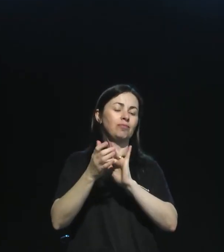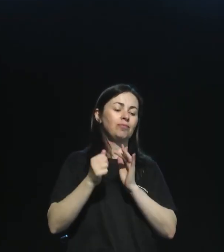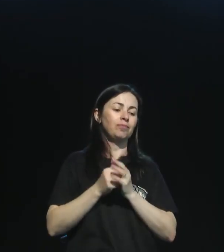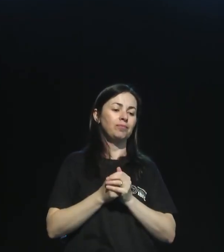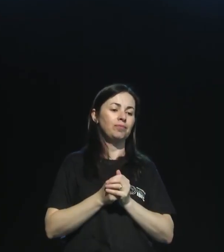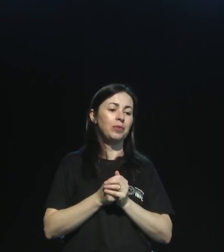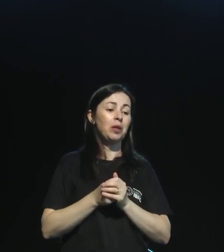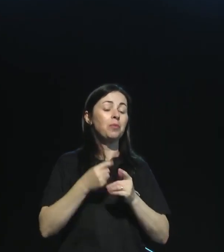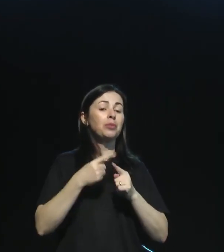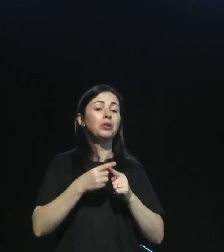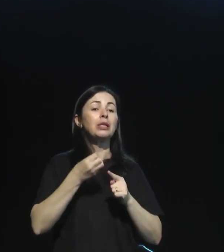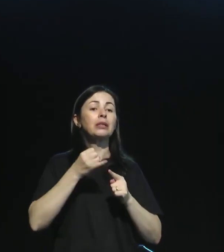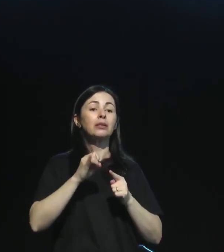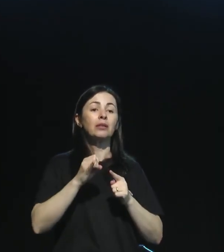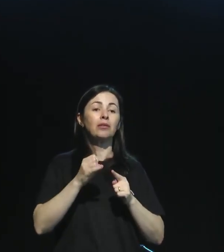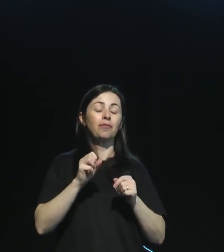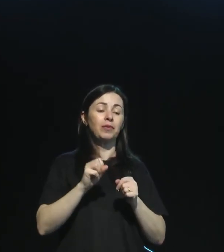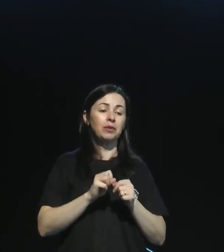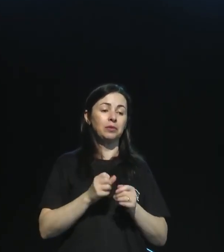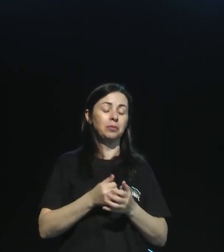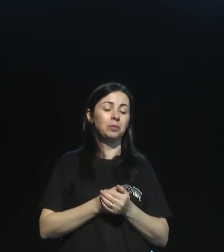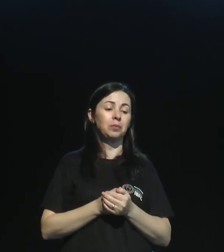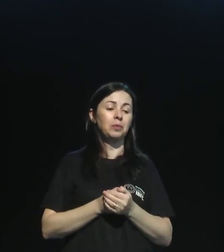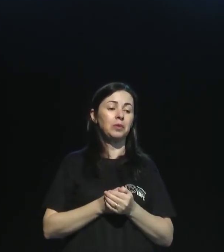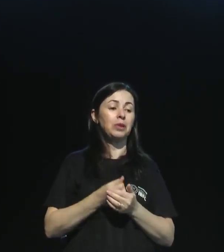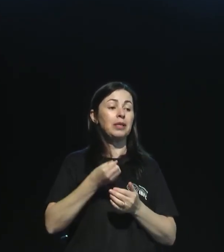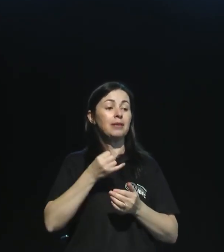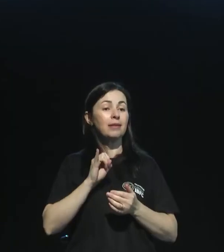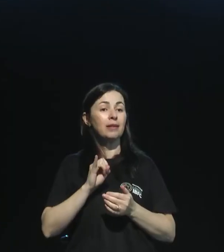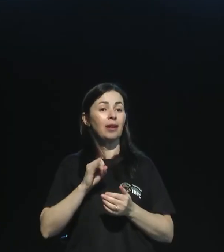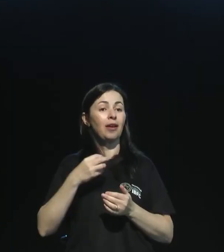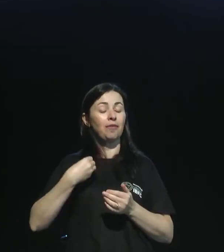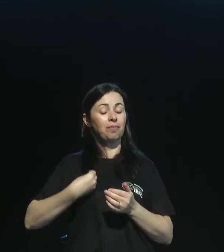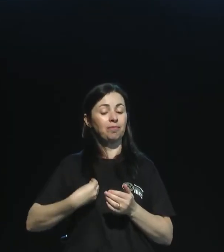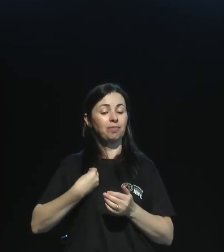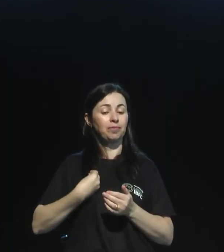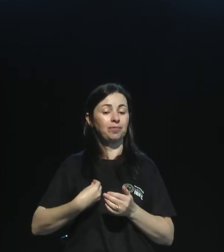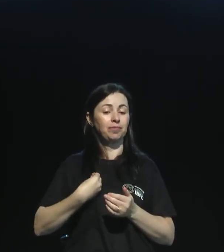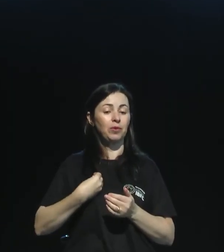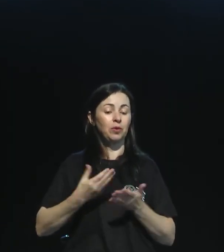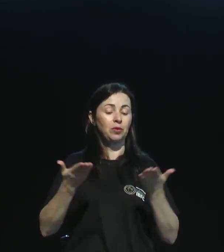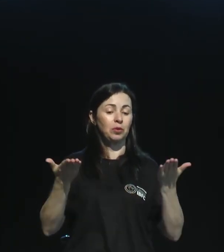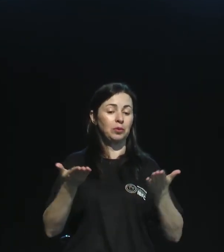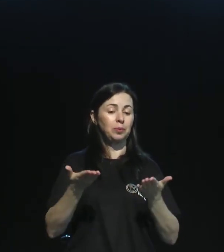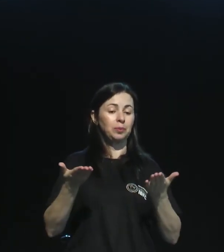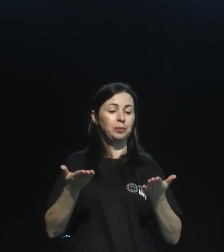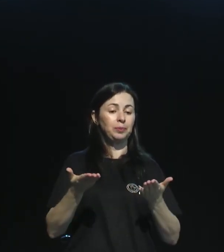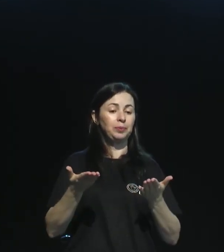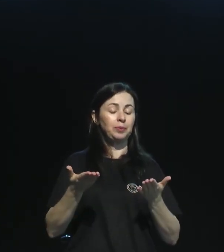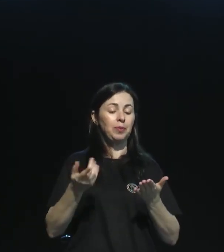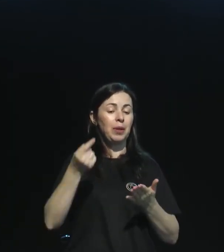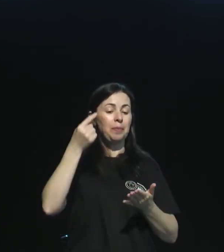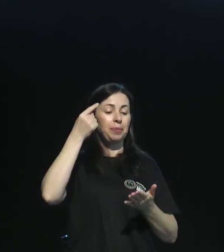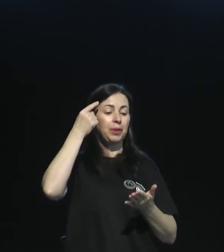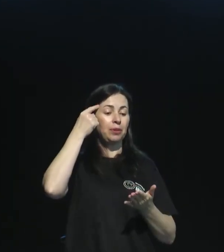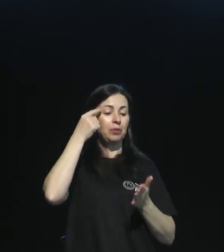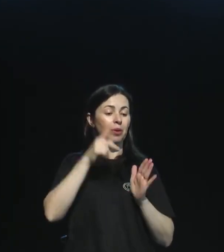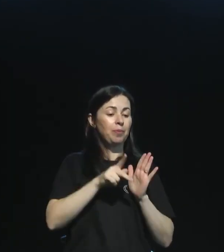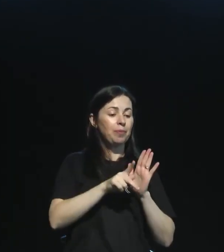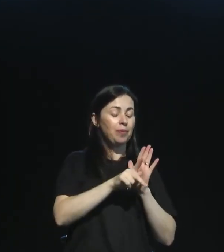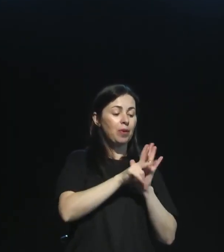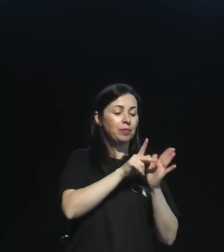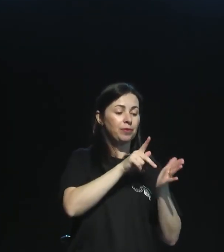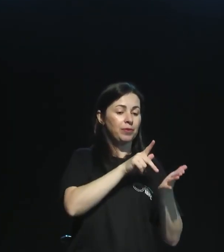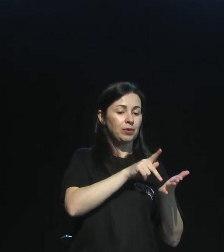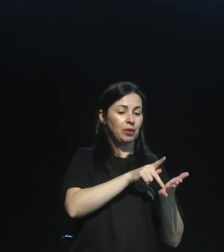e se você está fazendo, se você está vivendo algo na sua verdade,